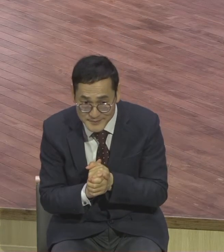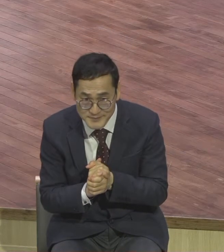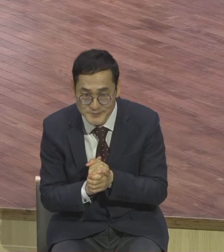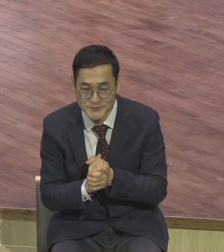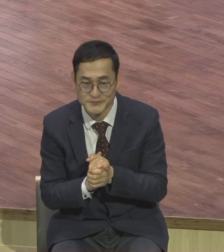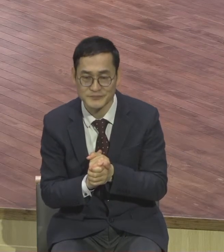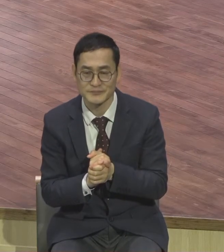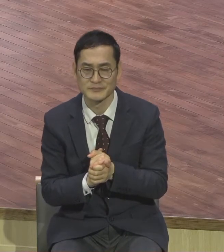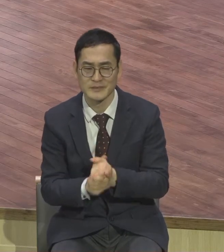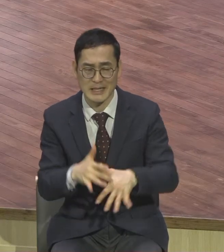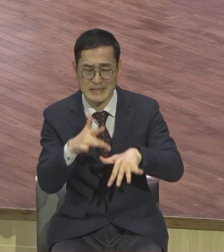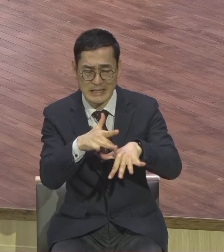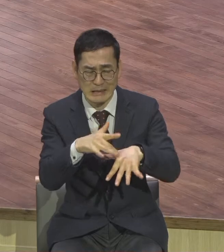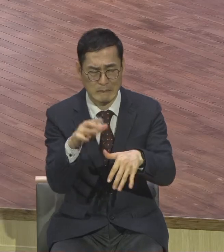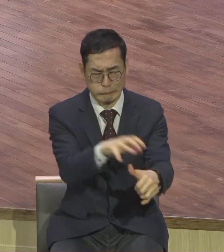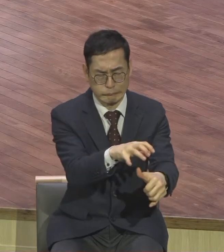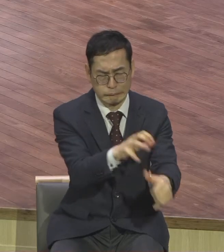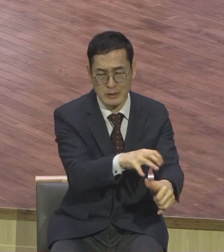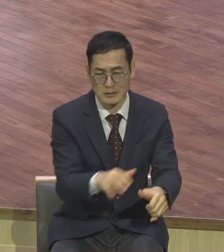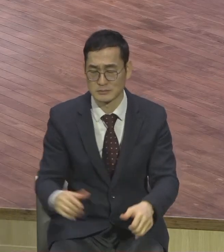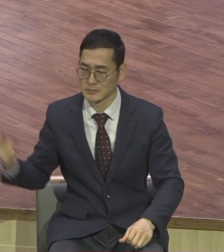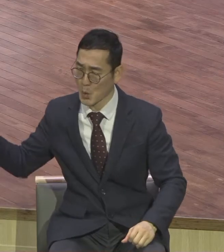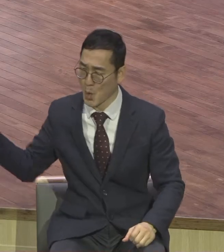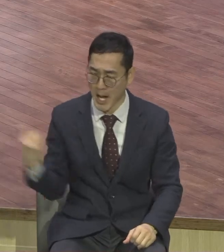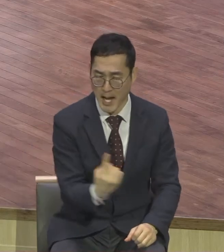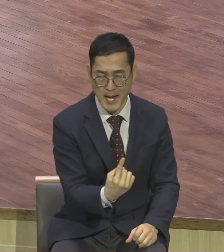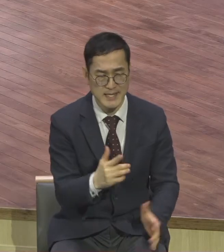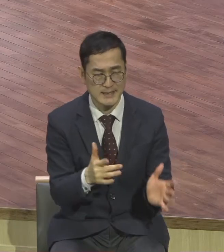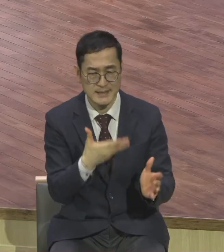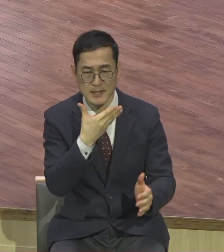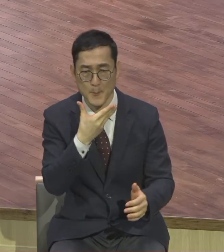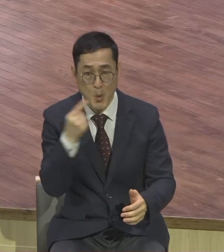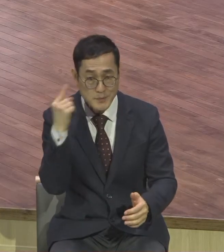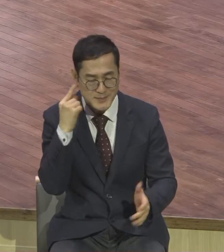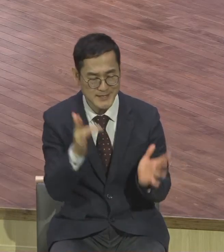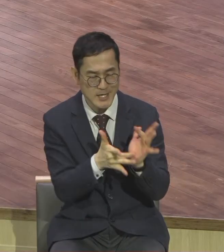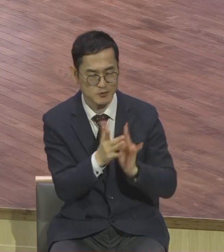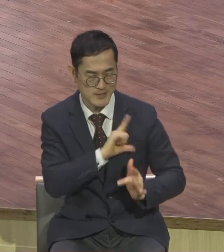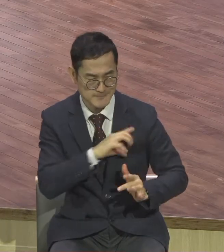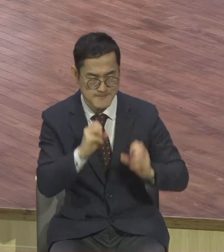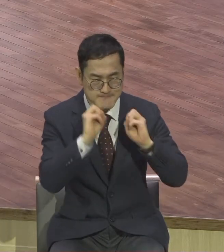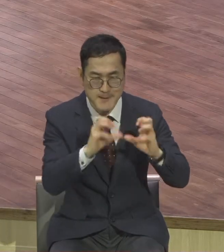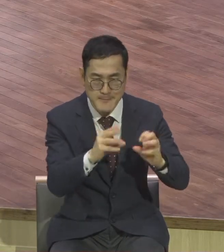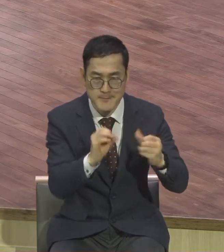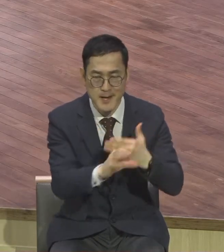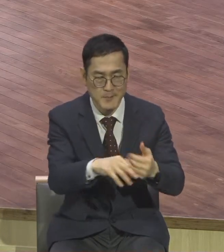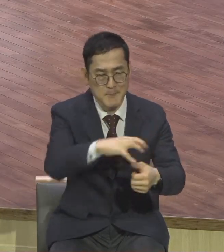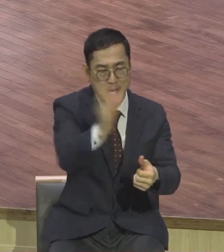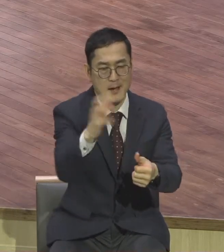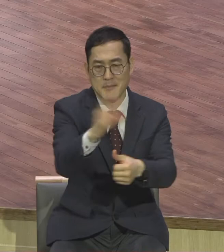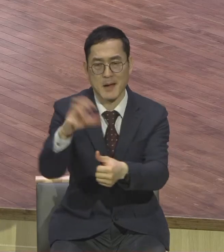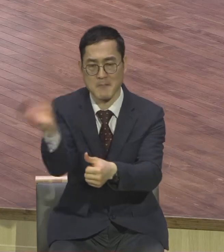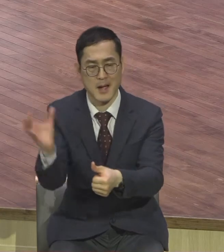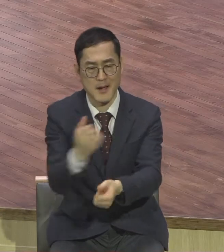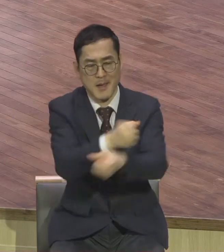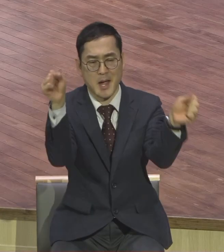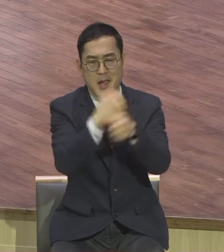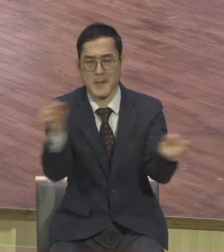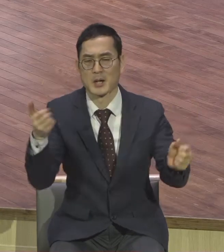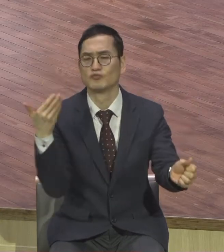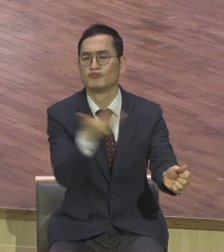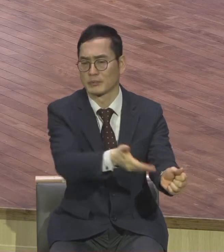사단에게 묻힌 모든 것이 풀려져야 돼요. 여러분이 다 풀어뿌여야 돼요. 다 풀어뿌여야 돼요. 해방시켜줘야 돼요. 자유켜줘야 돼요.